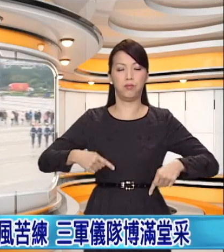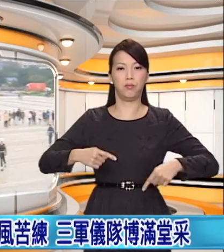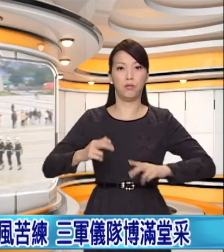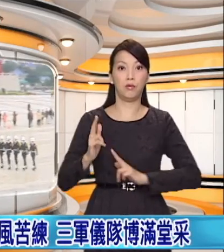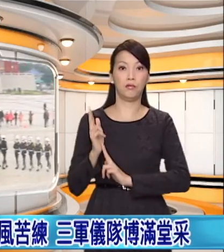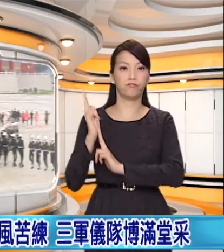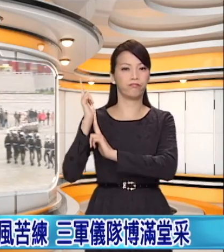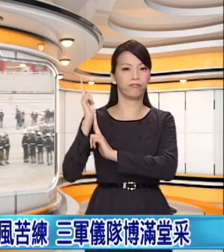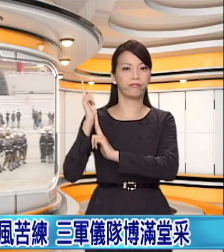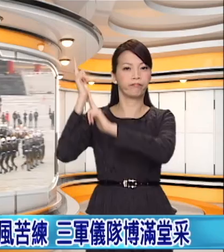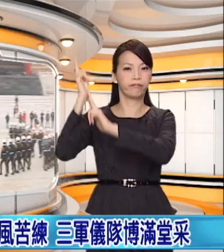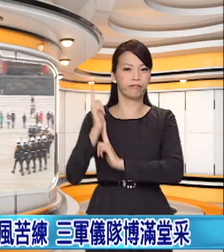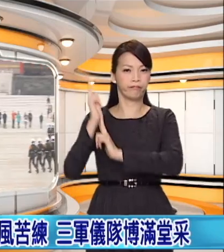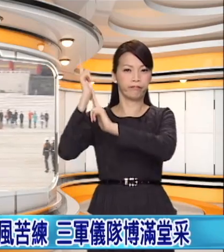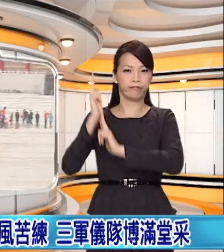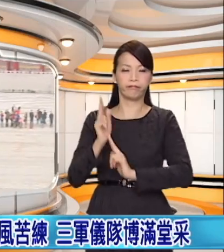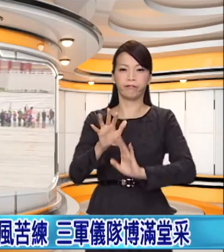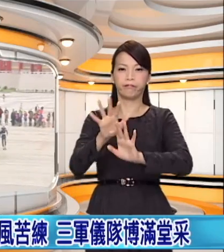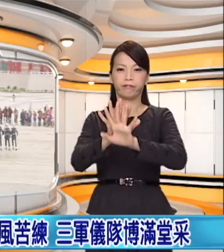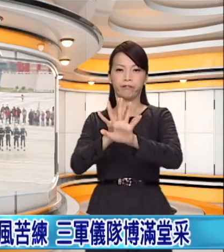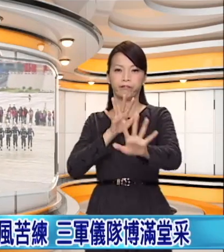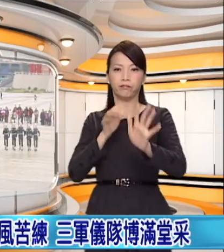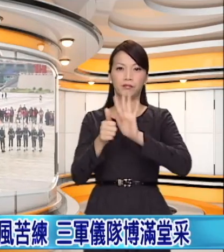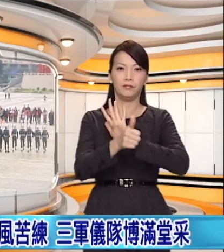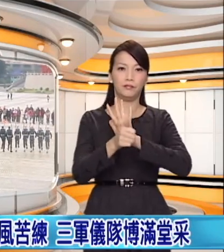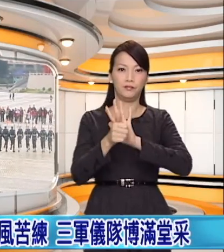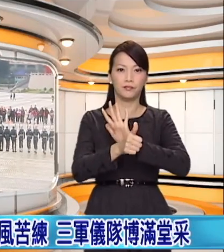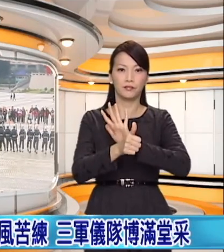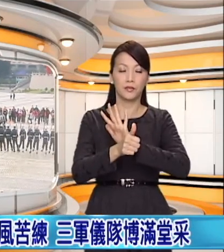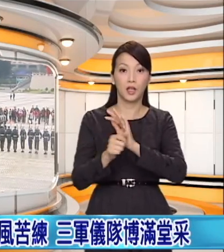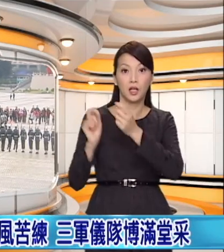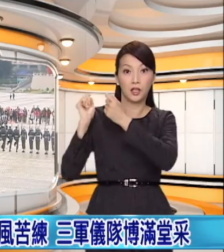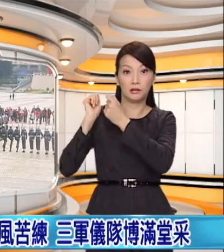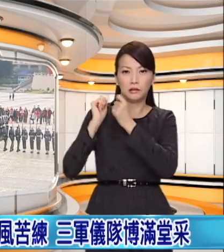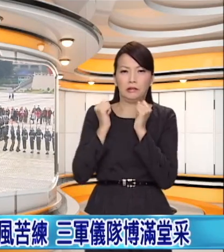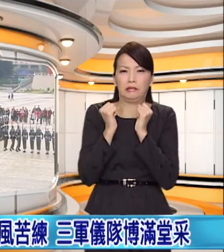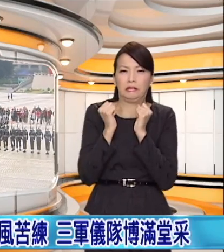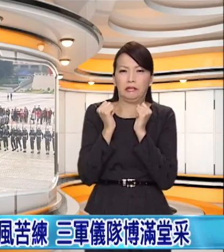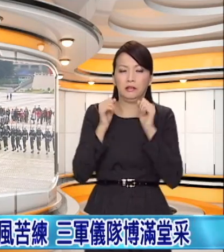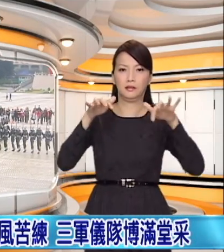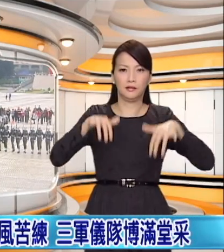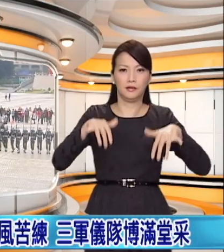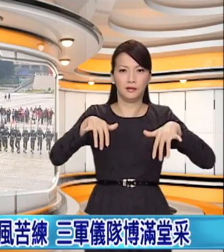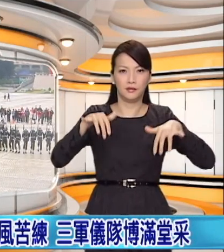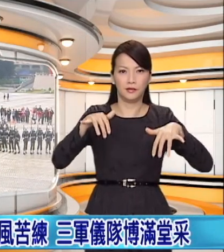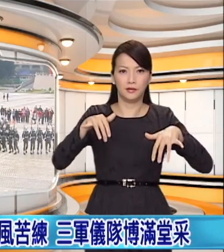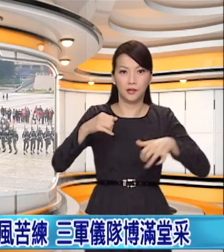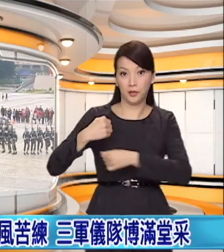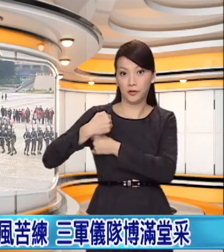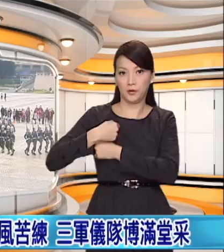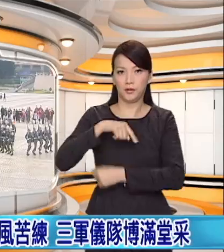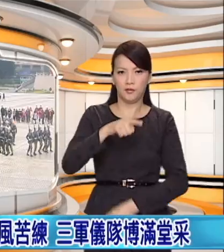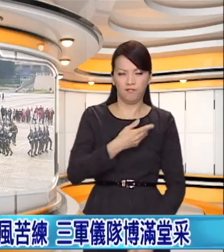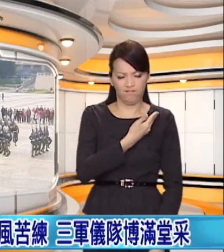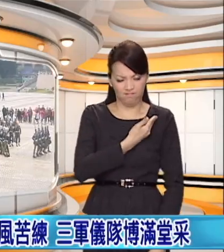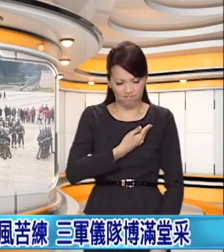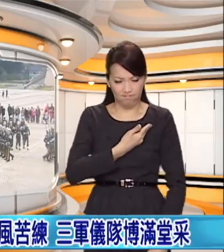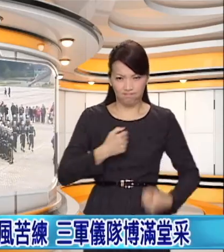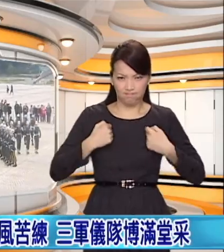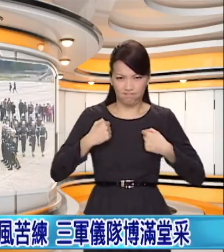三军一队的操枪表演。虽然连日低温下雨，他们还是苦练不敢懈